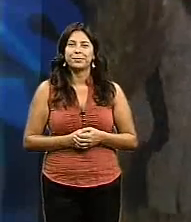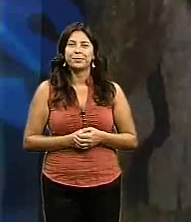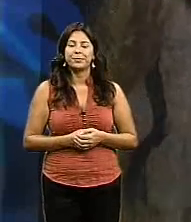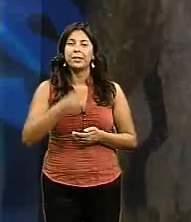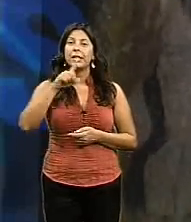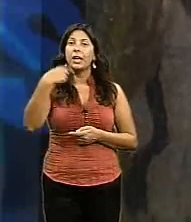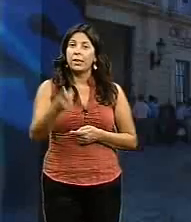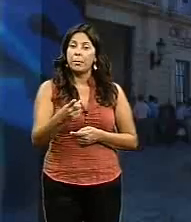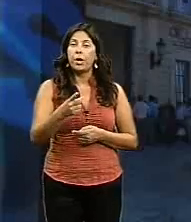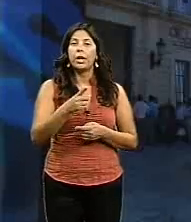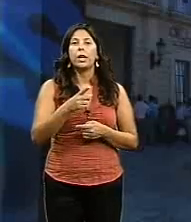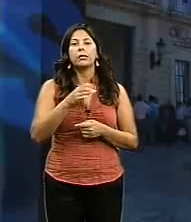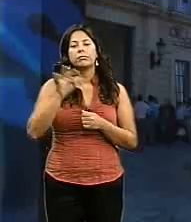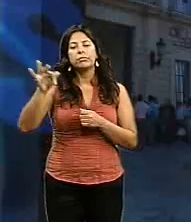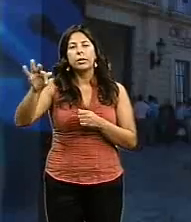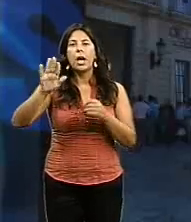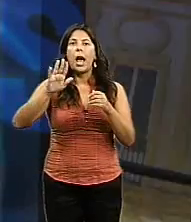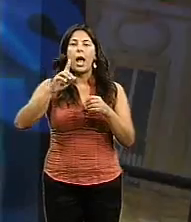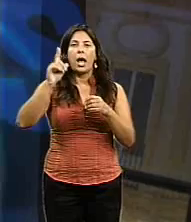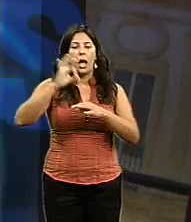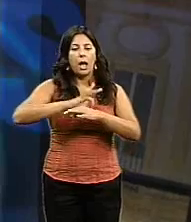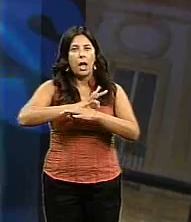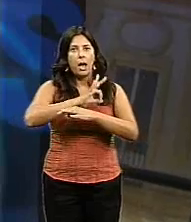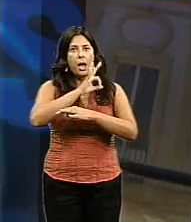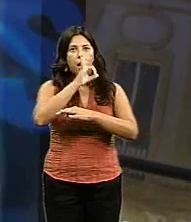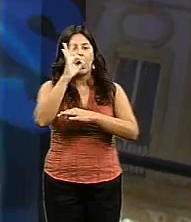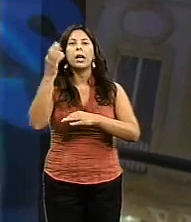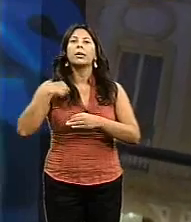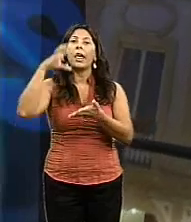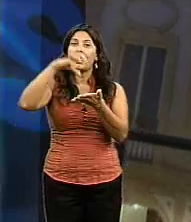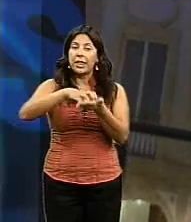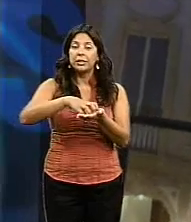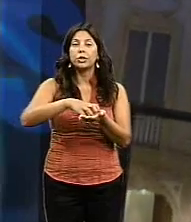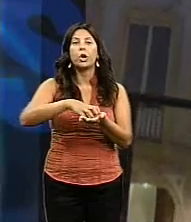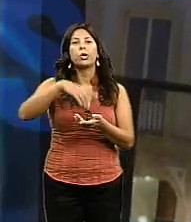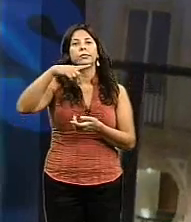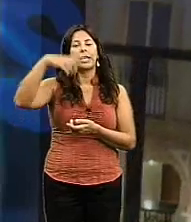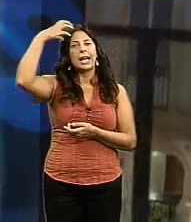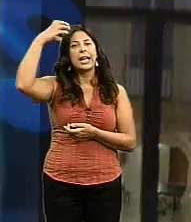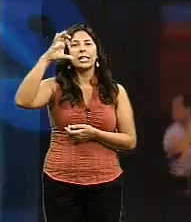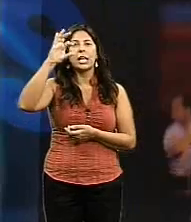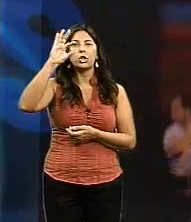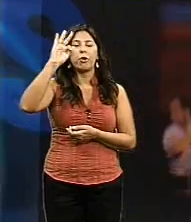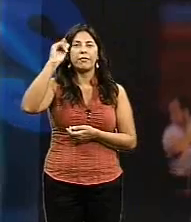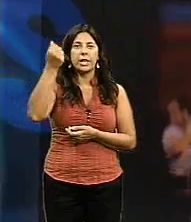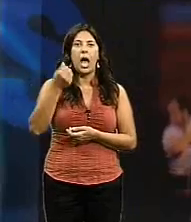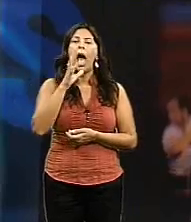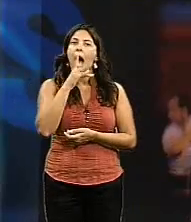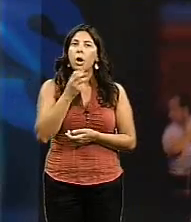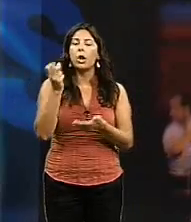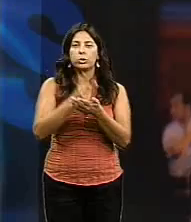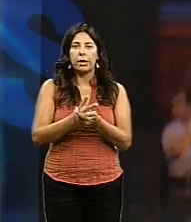continuando con el recorrido del amanecer por el litoral gaditano, el Centro Municipal Reina Sofía fue la siguiente parada. De nuevo las